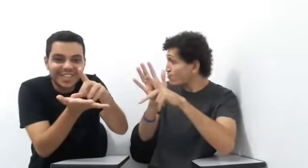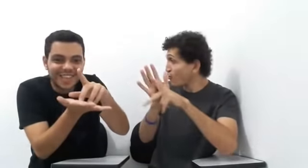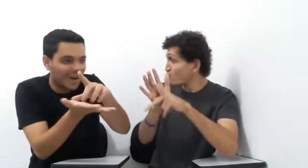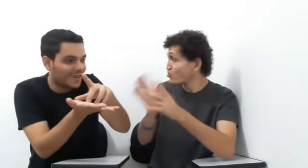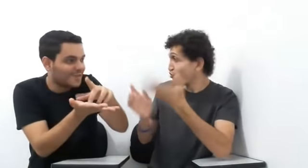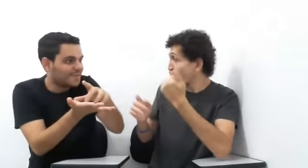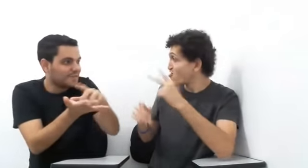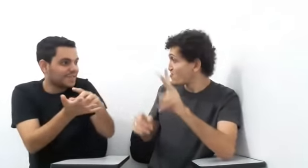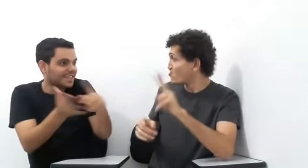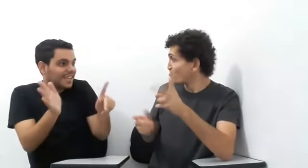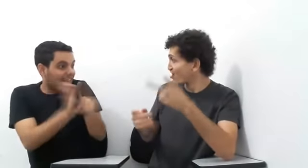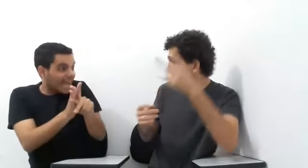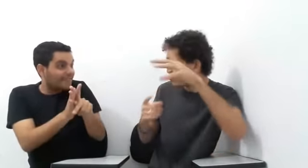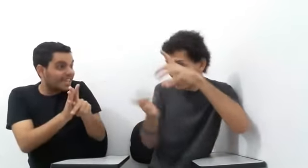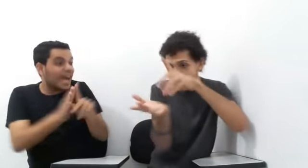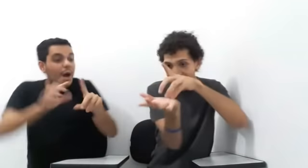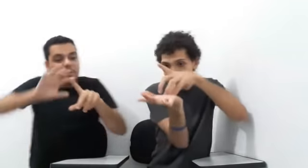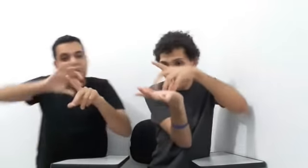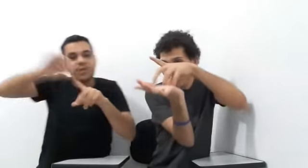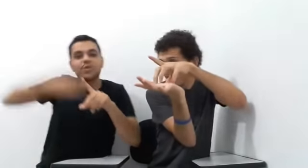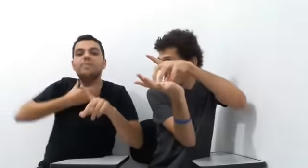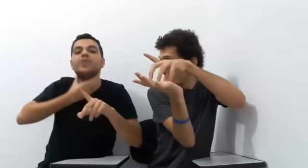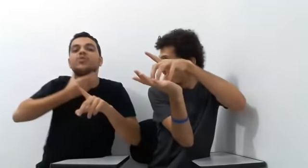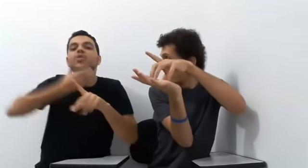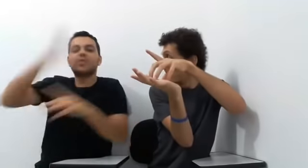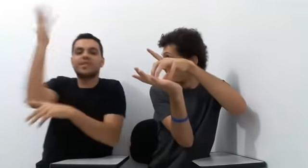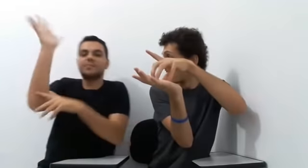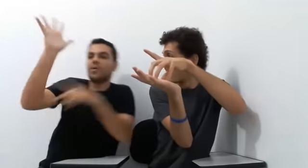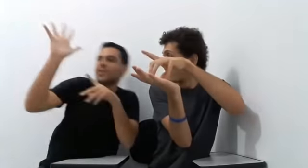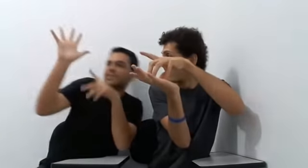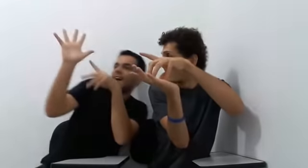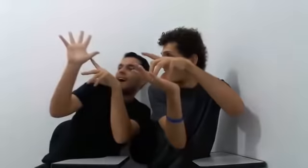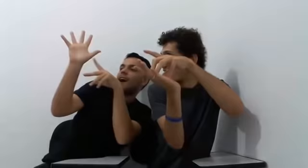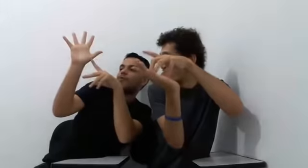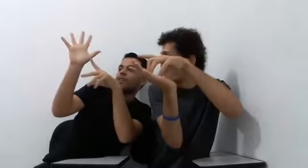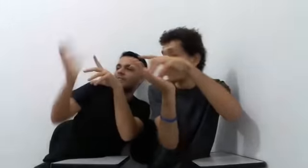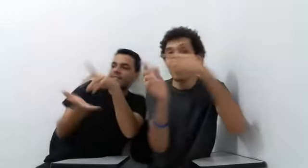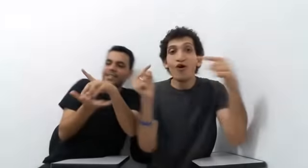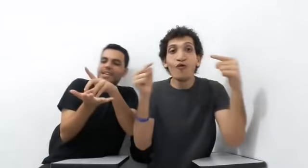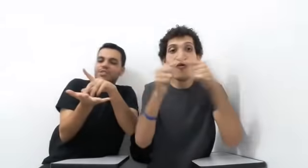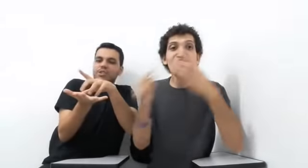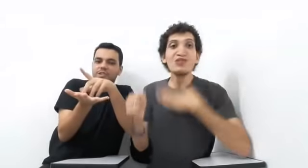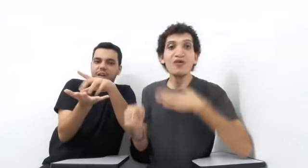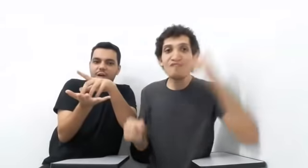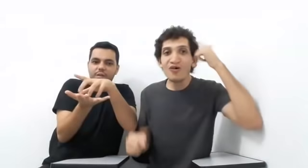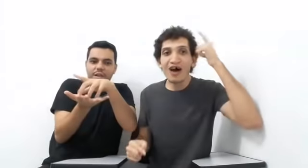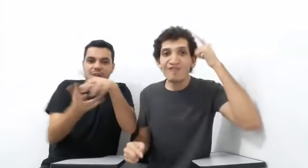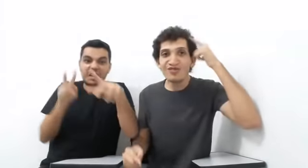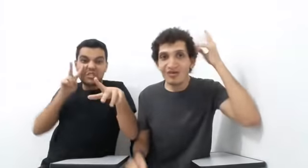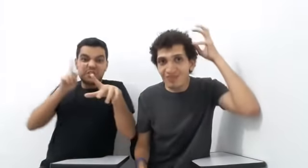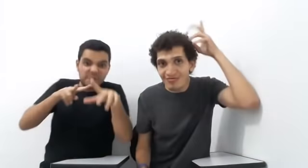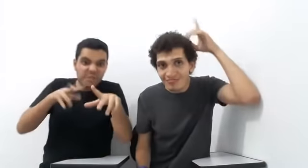Dinossauro. É verdade. Por causa do pescoço, assim, para alcançar a árvore, assim, né? Dinossauro. O